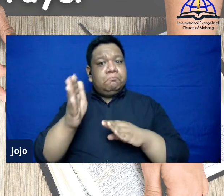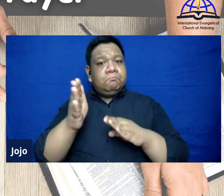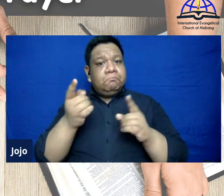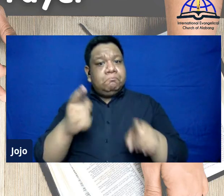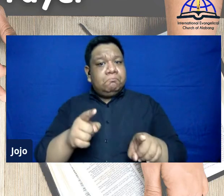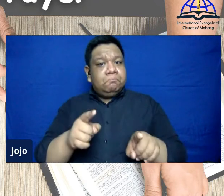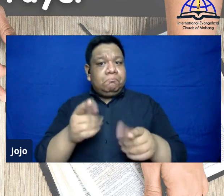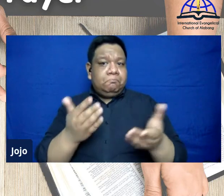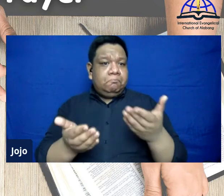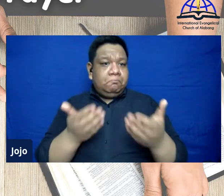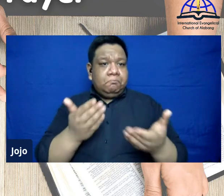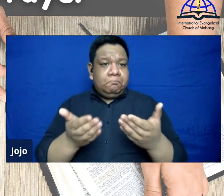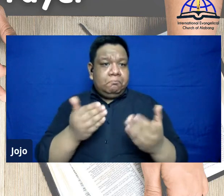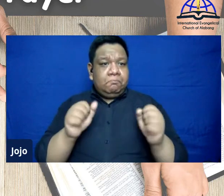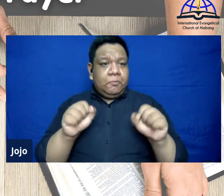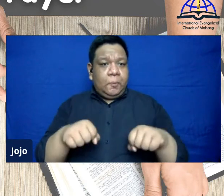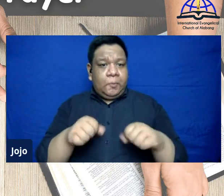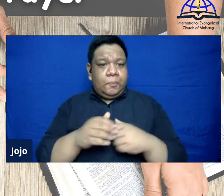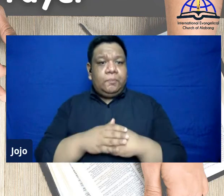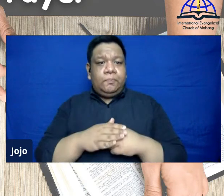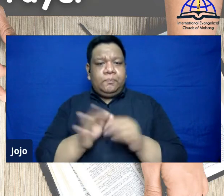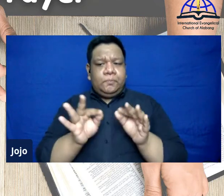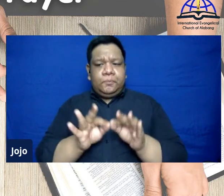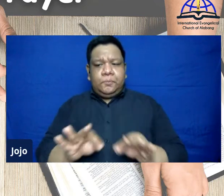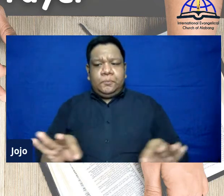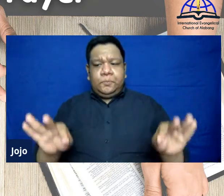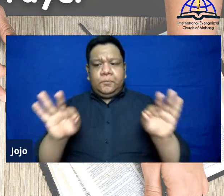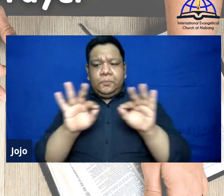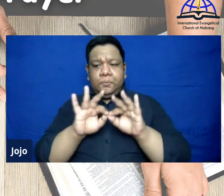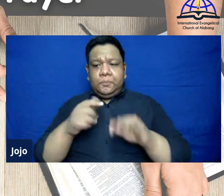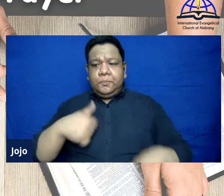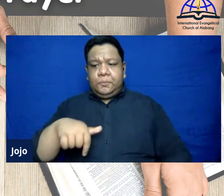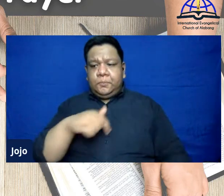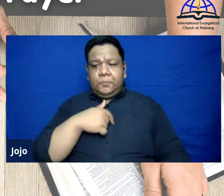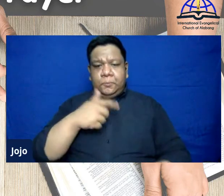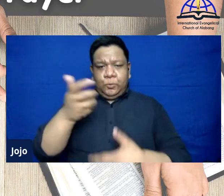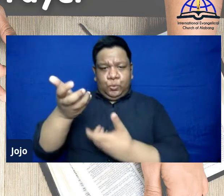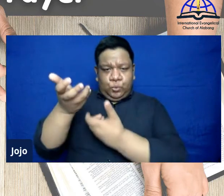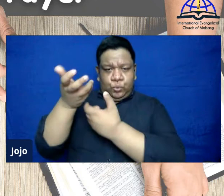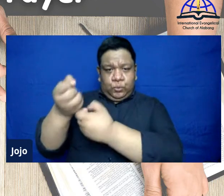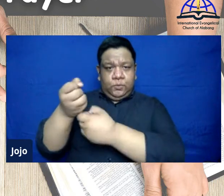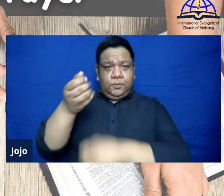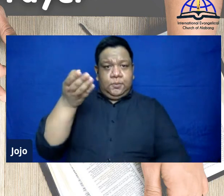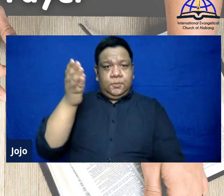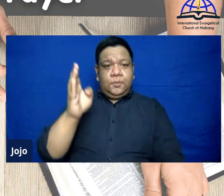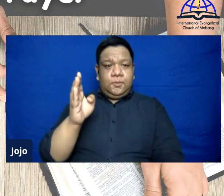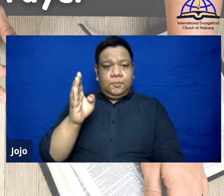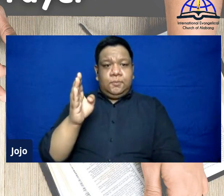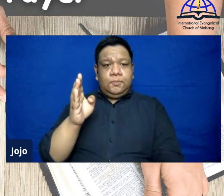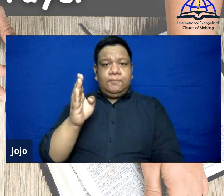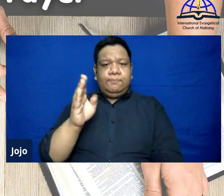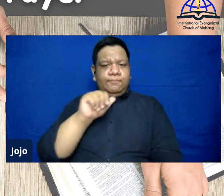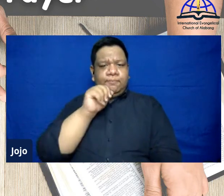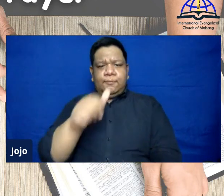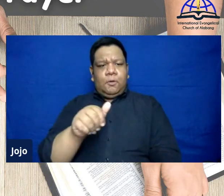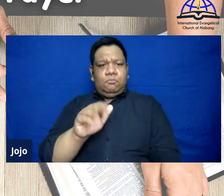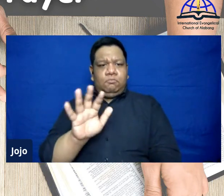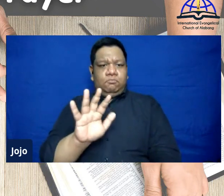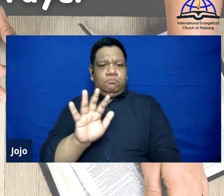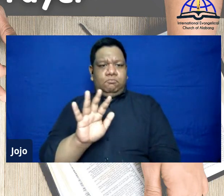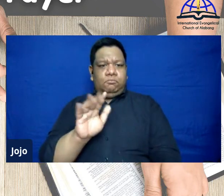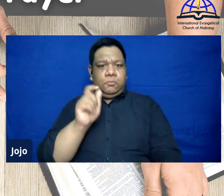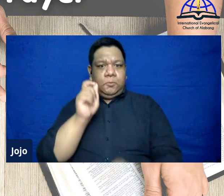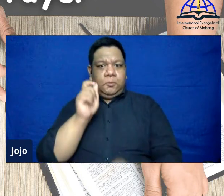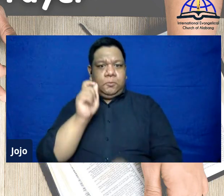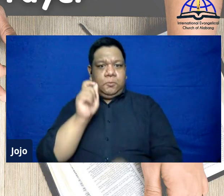happen. Kaya mahalaga po sa atin na magtiwala lamang sa Panginoon. At huwag tayong magugulat sa mga